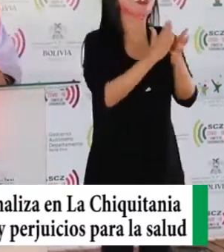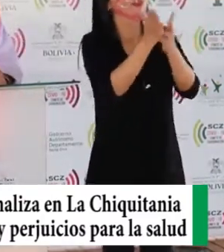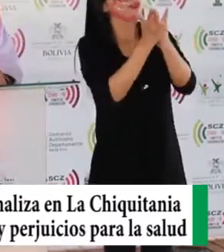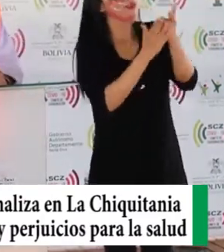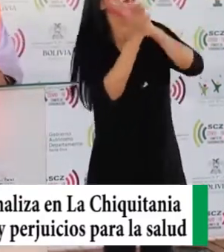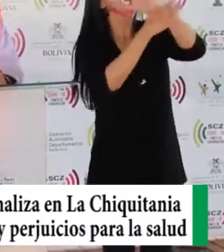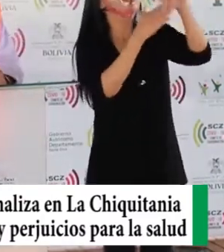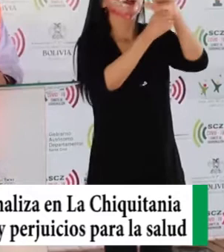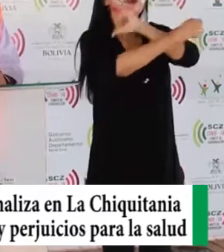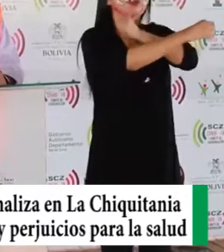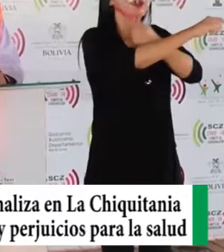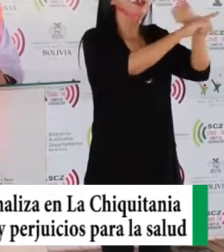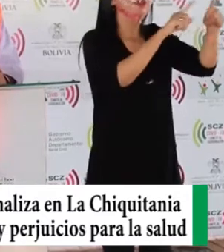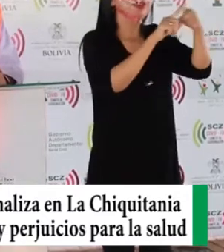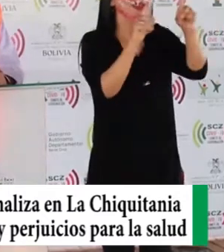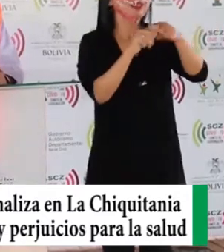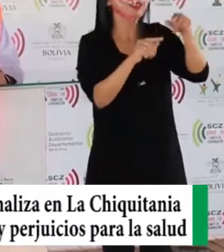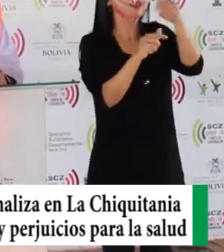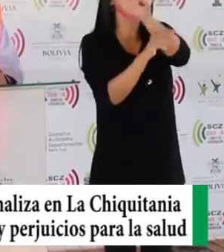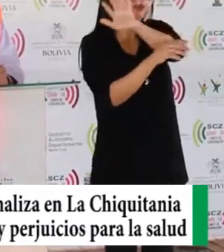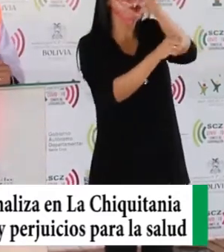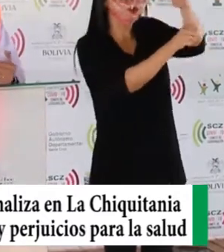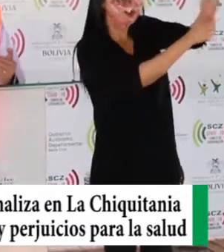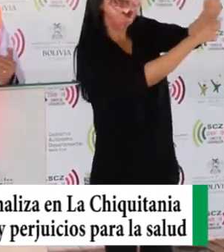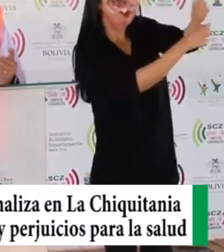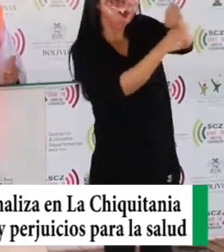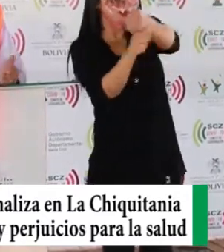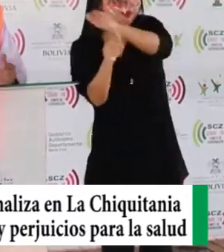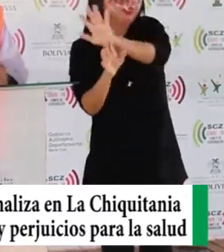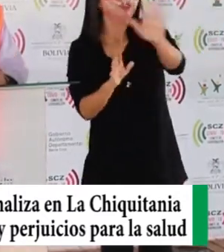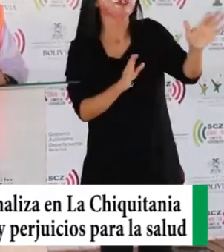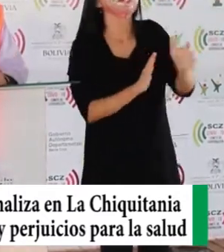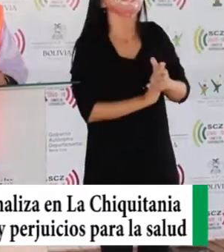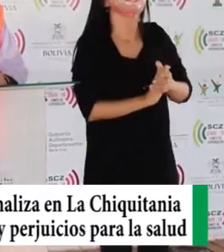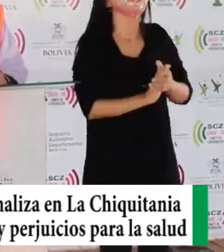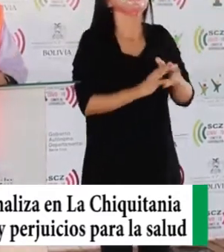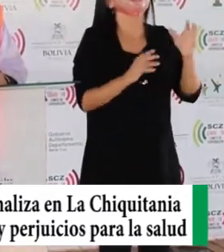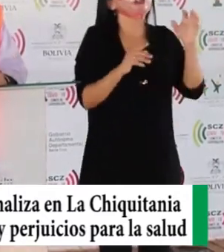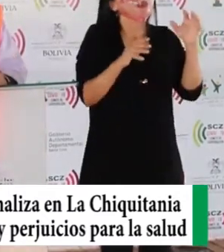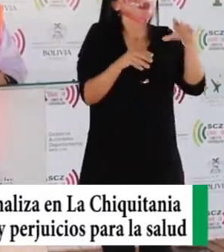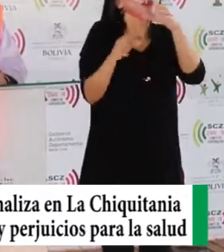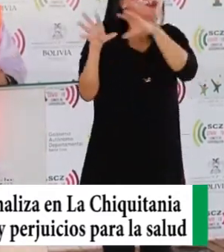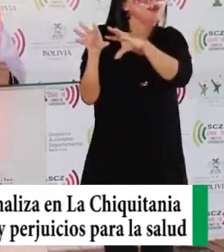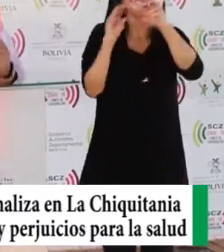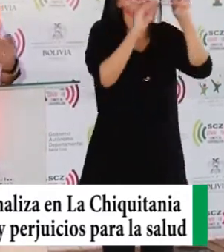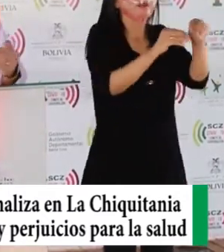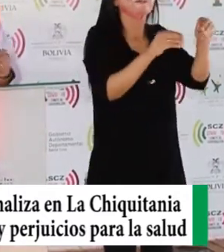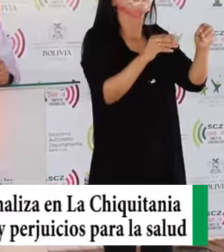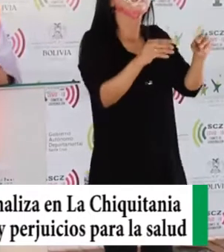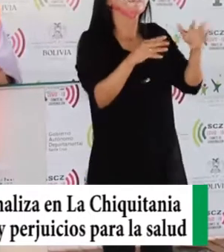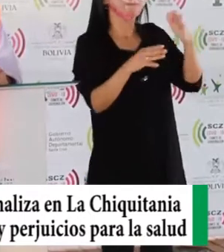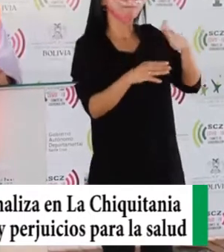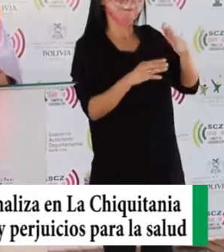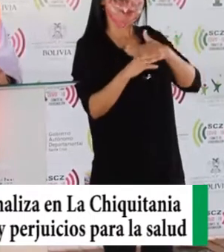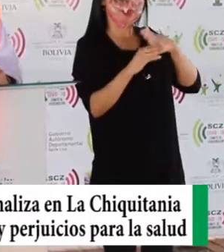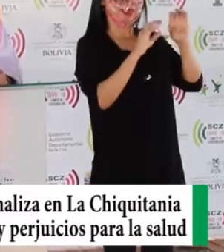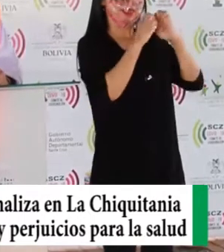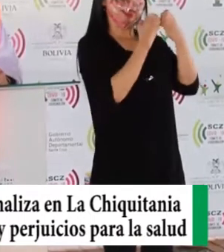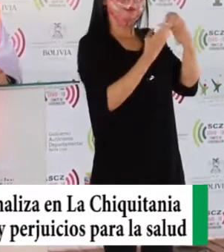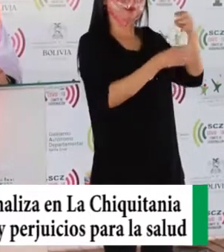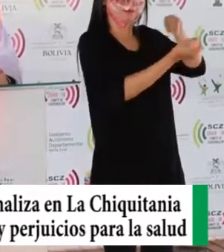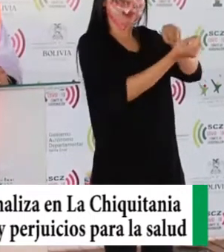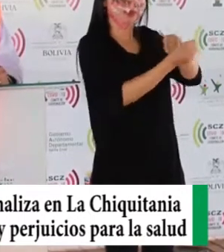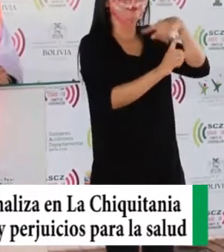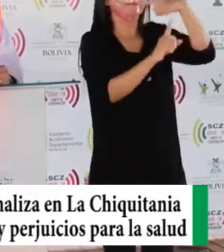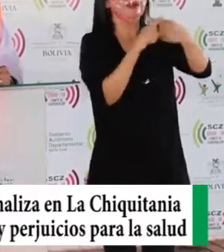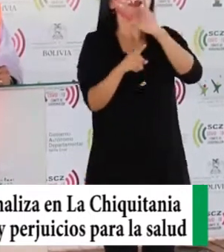a las autoridades locales que nos apoyaron con sumando médicos y enfermeras a nuestros médicos para